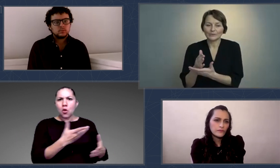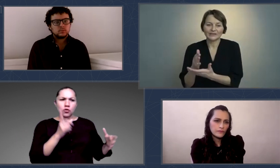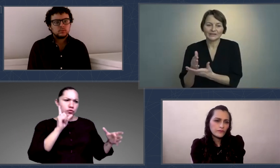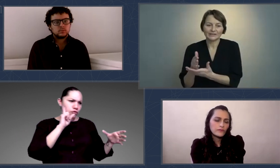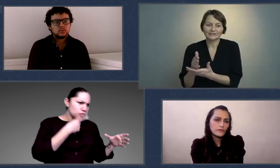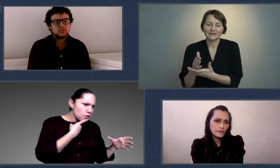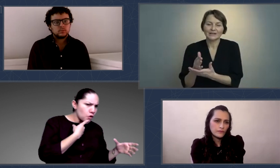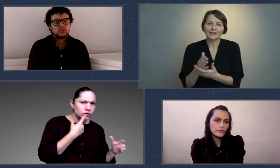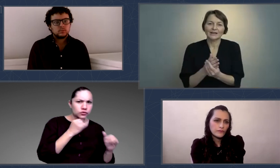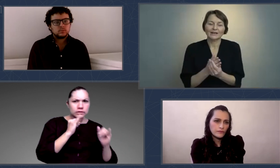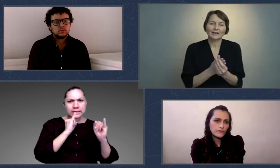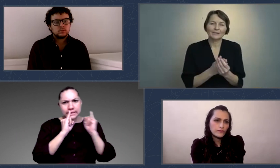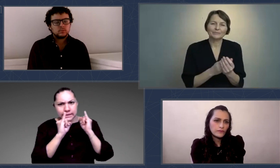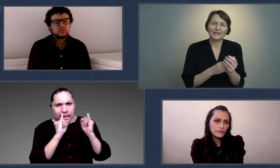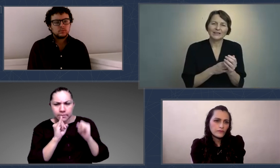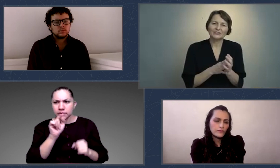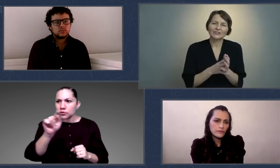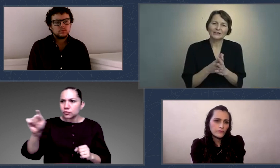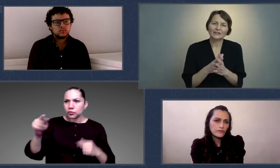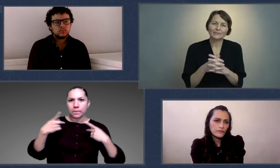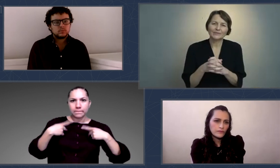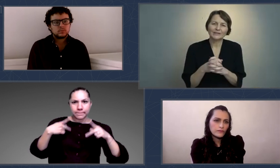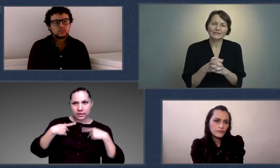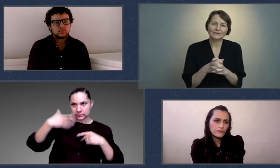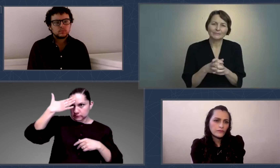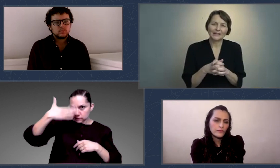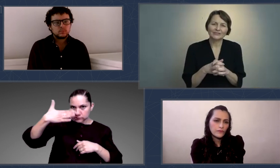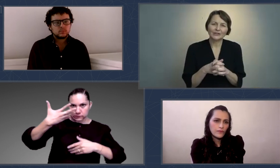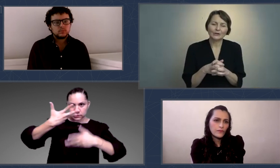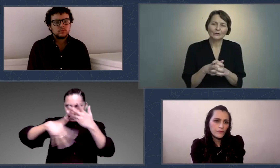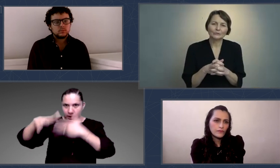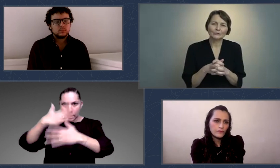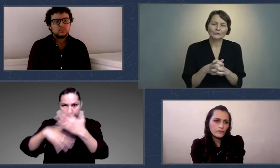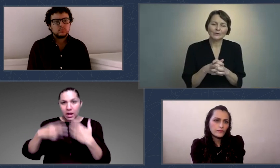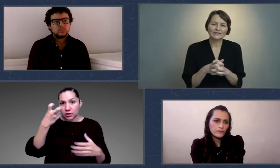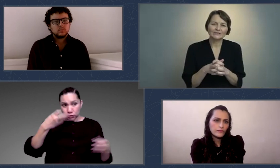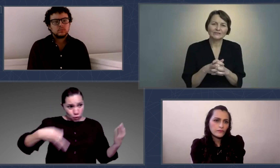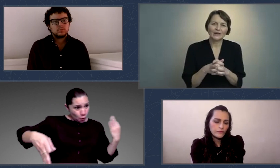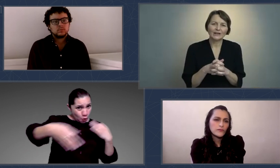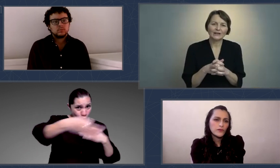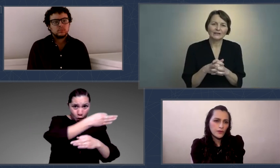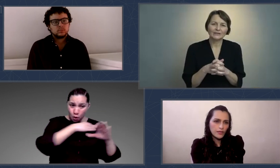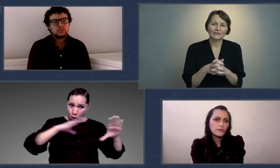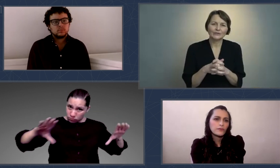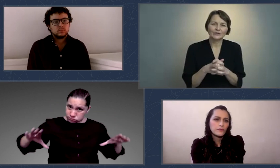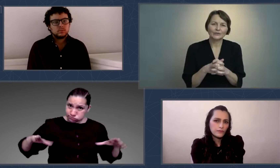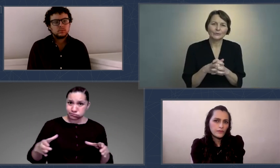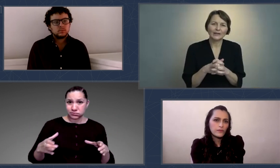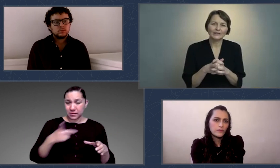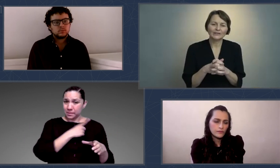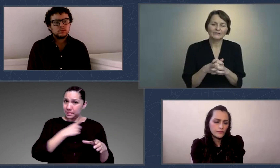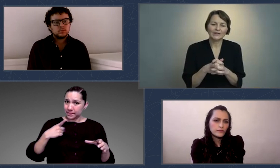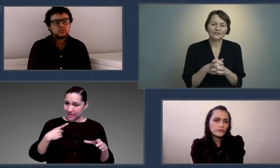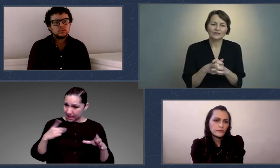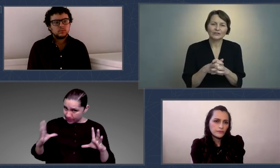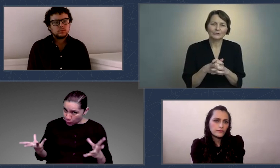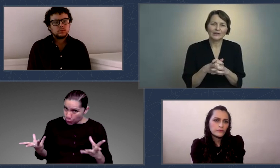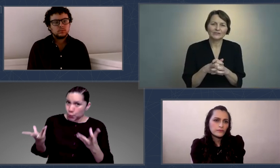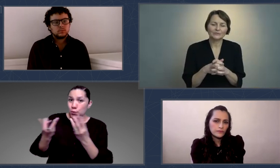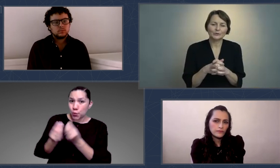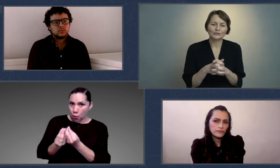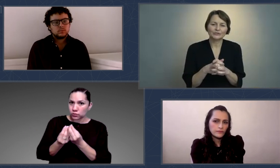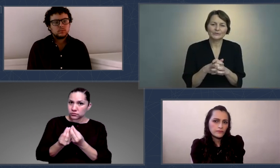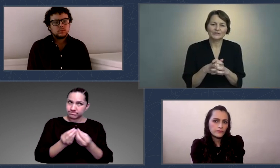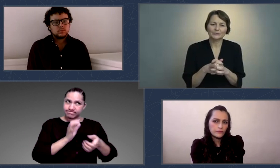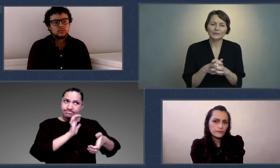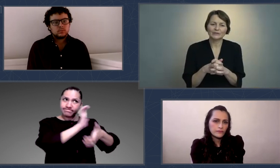reach sordos. far and go Todos, with you todos and tienen que say, this reunirse y is what we plantársele al need to gobierno y do. decir al gobierno, esto es lo que necesitamos y esa es la razón por